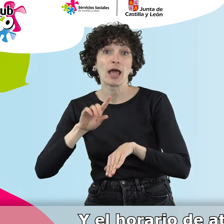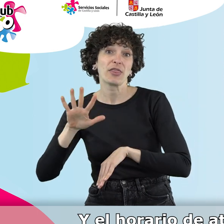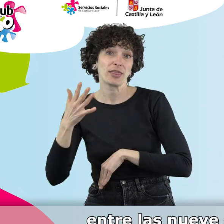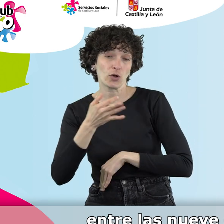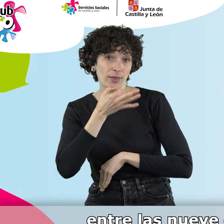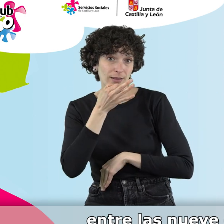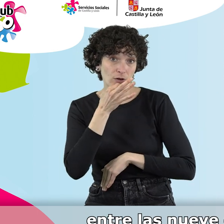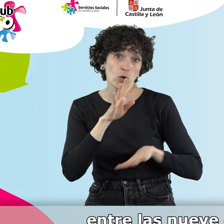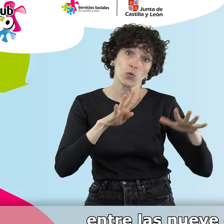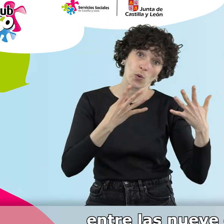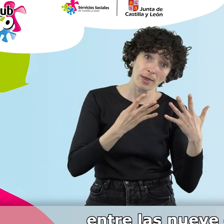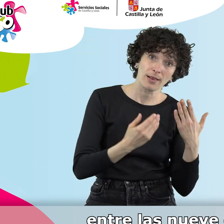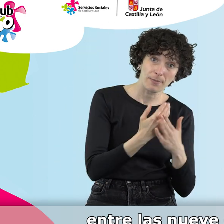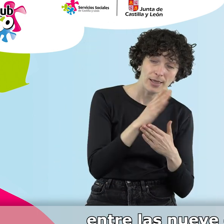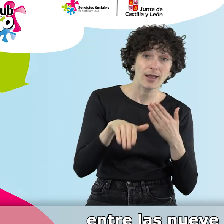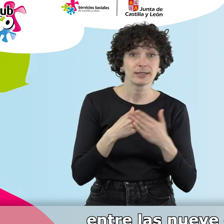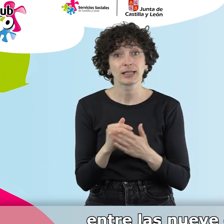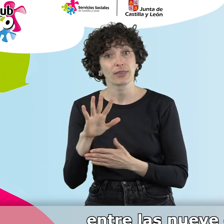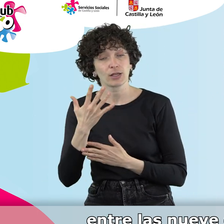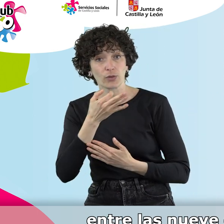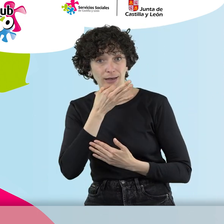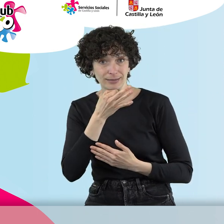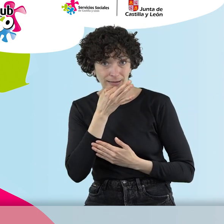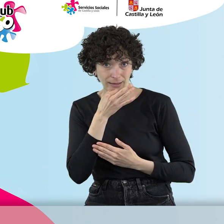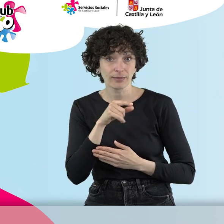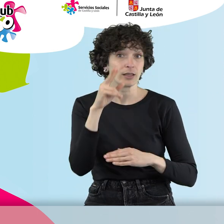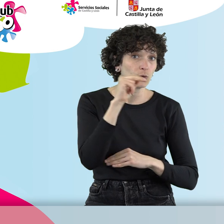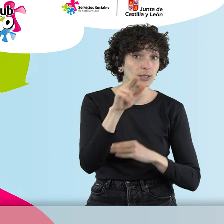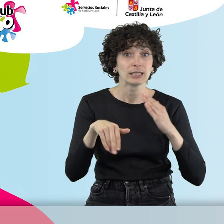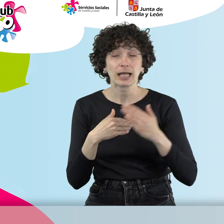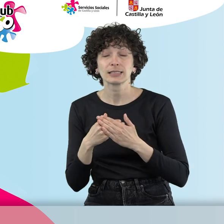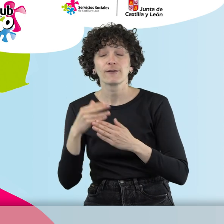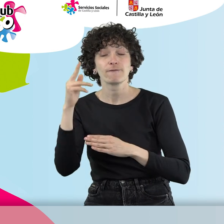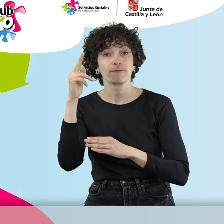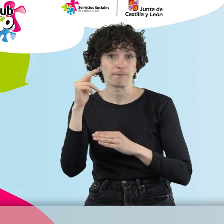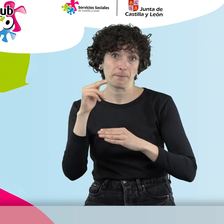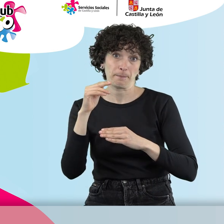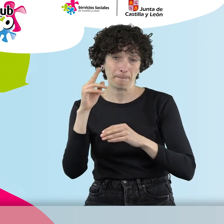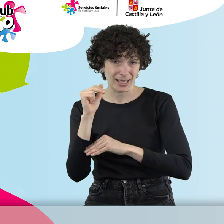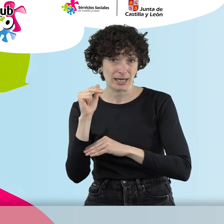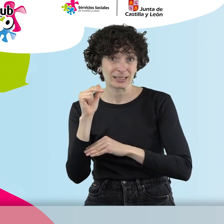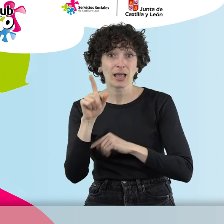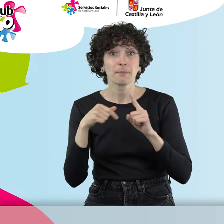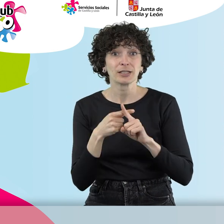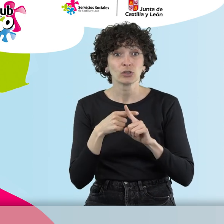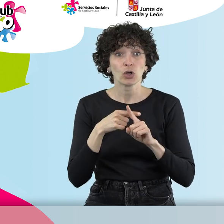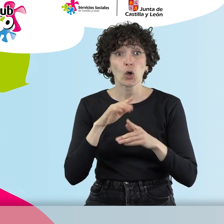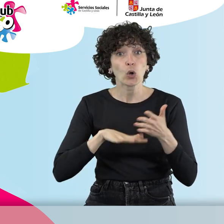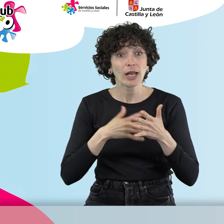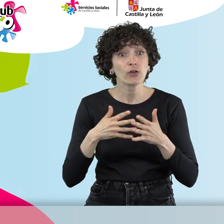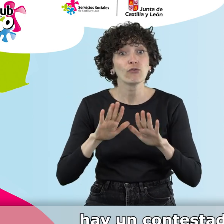17 horas, entre las 9 de la mañana y las 5 de la tarde, de lunes a viernes. Y además, fuera de ese